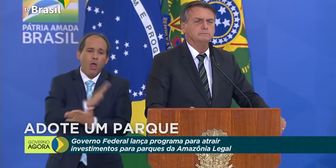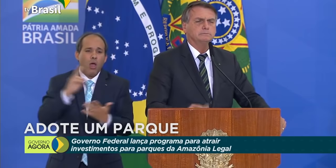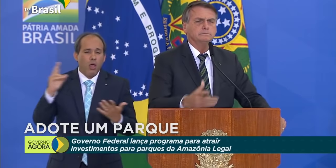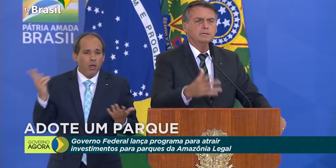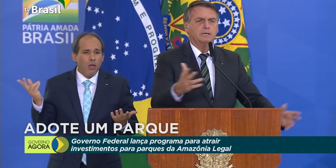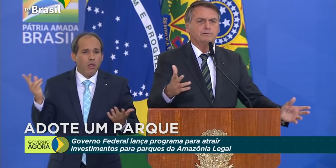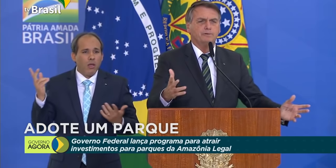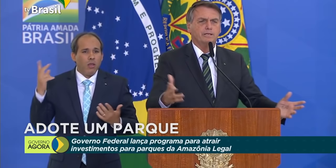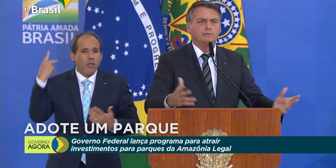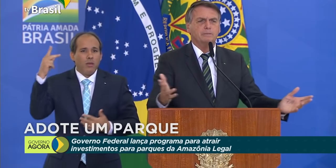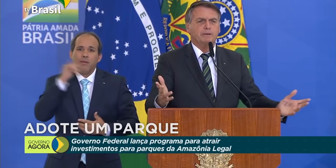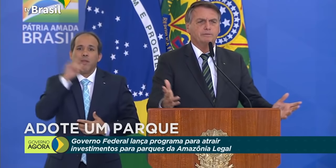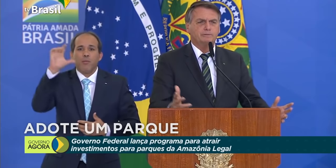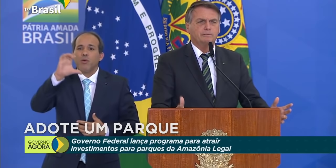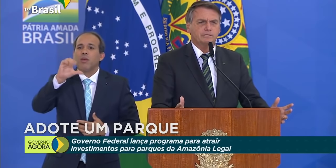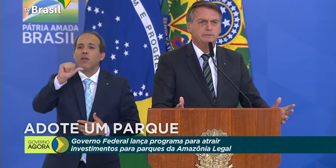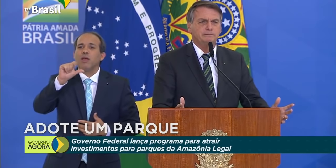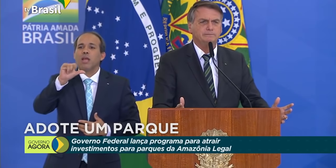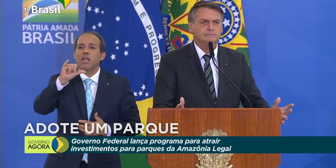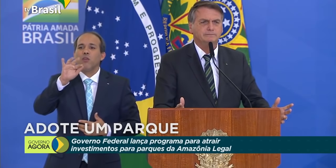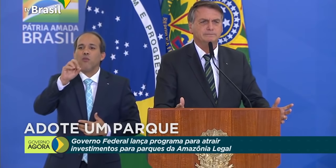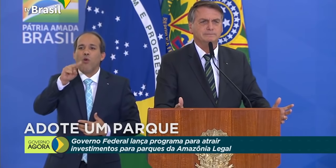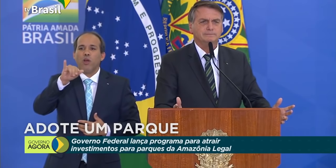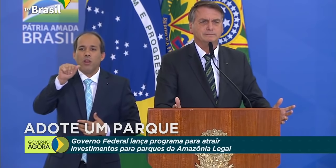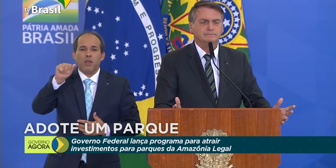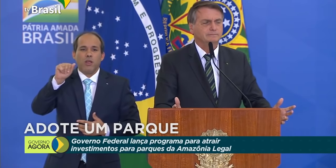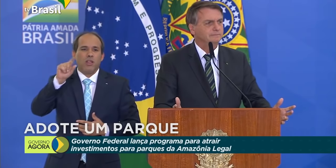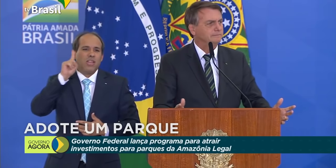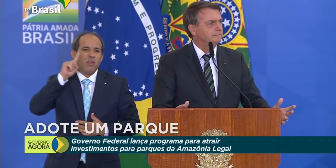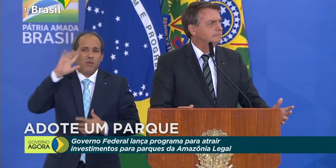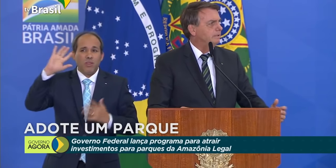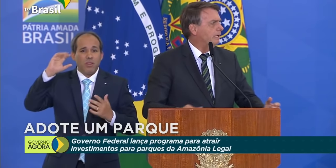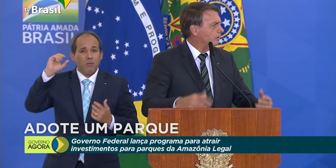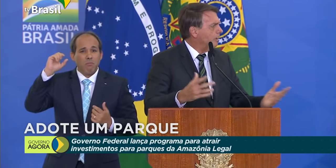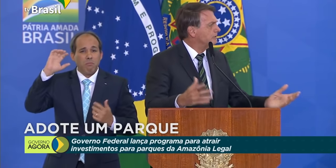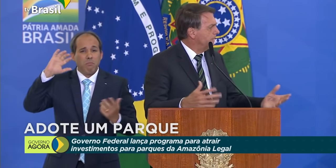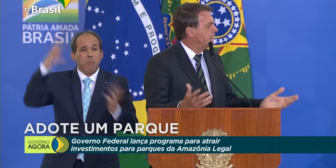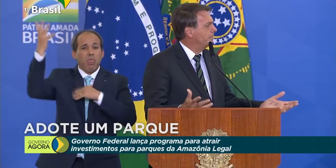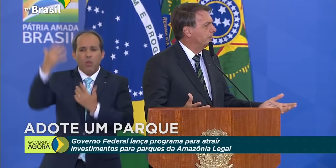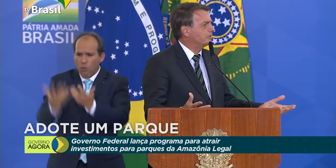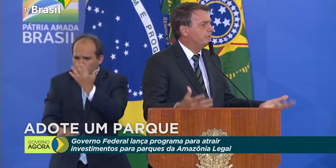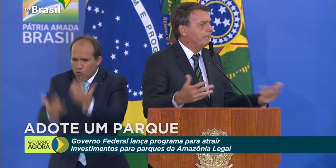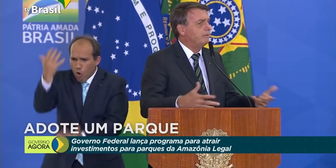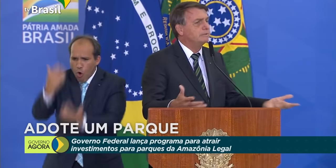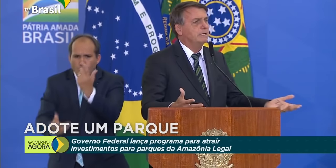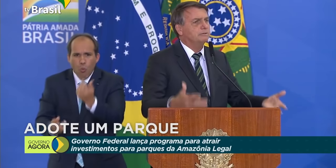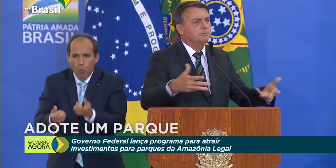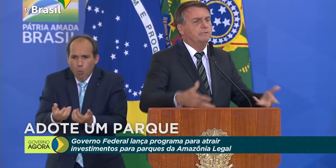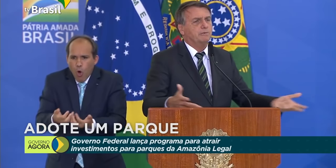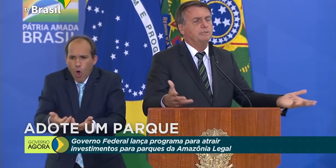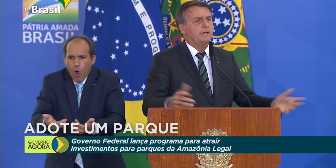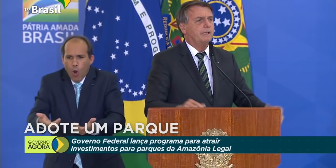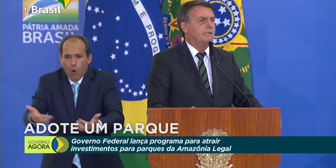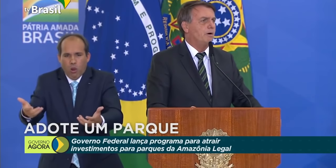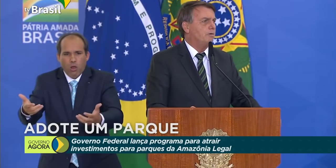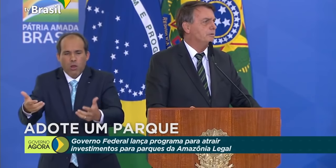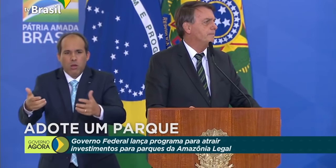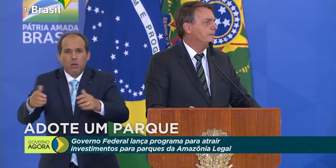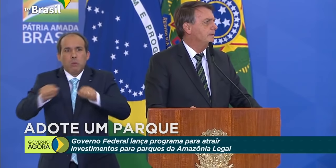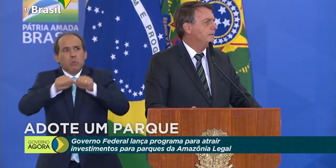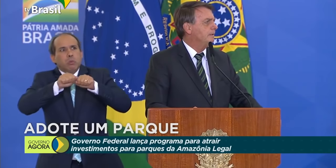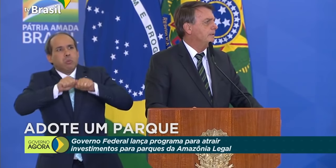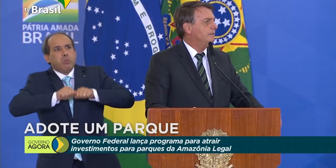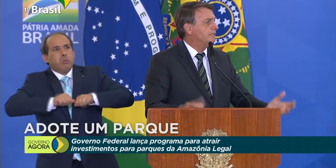de vez em quando a Califórnia toda pega fogo essa mesmo É lógico dá uma repercussão mas não tanto quando